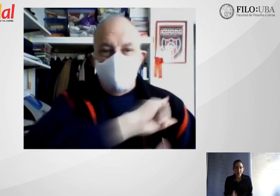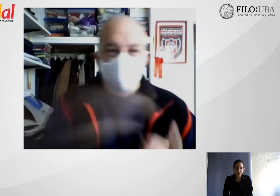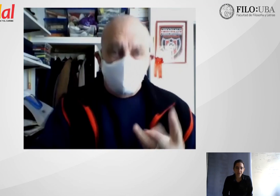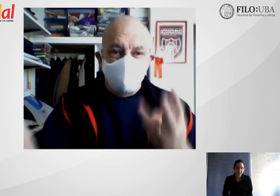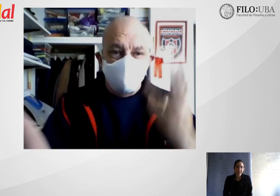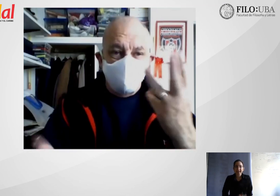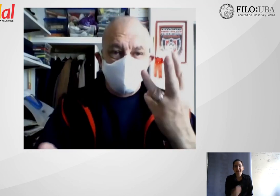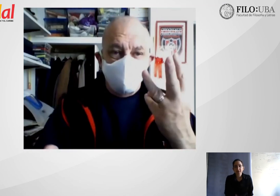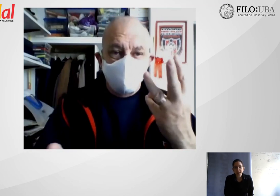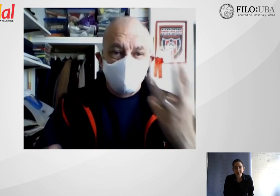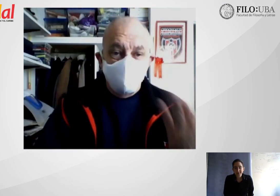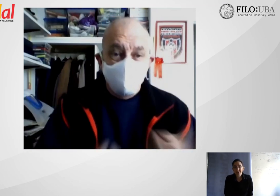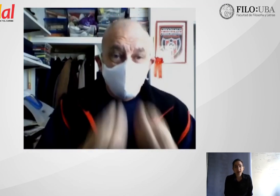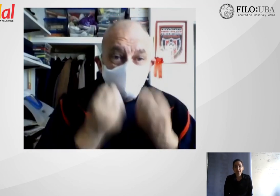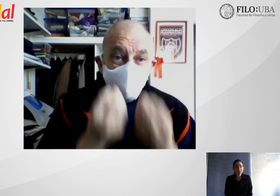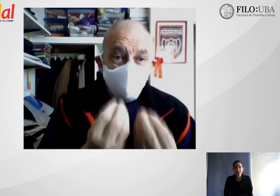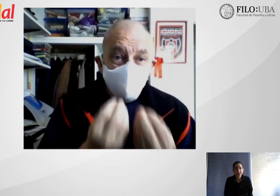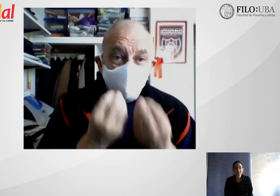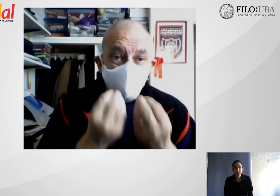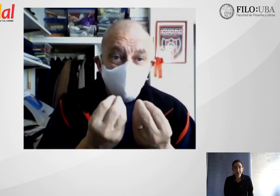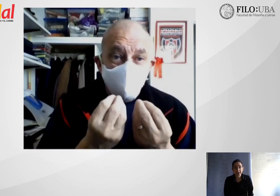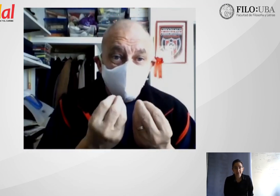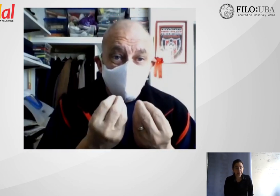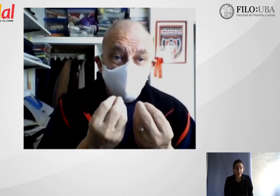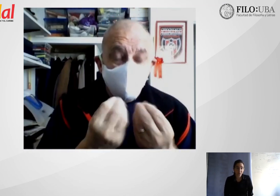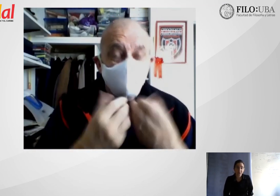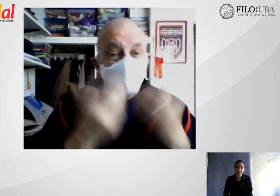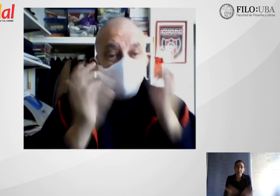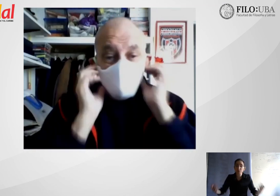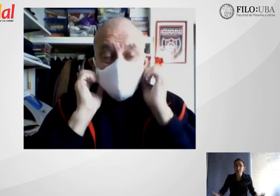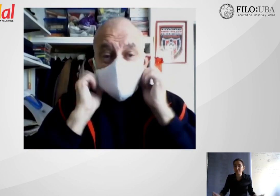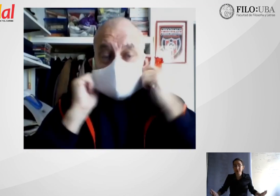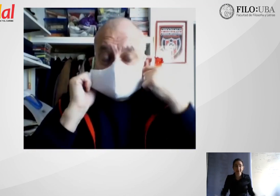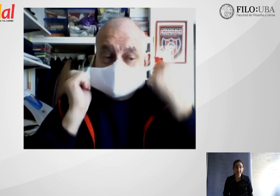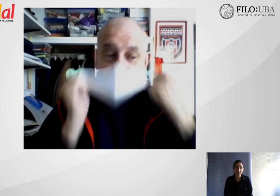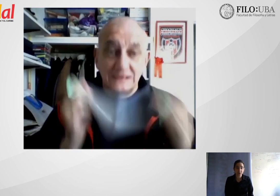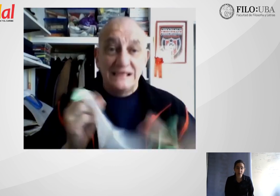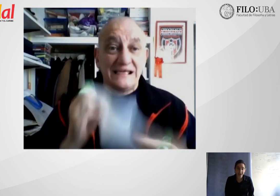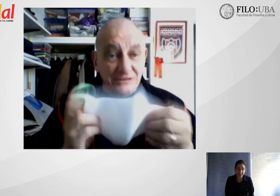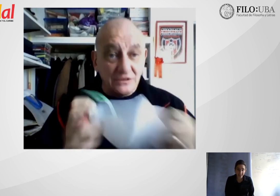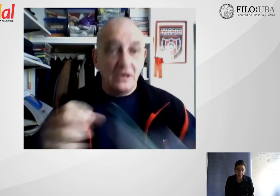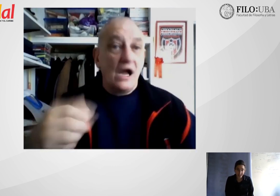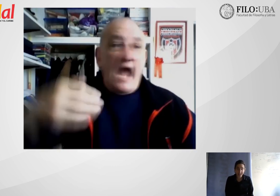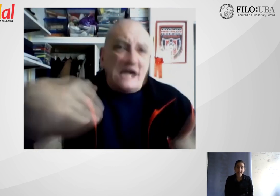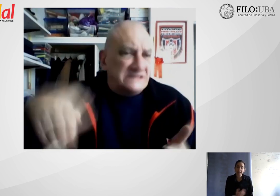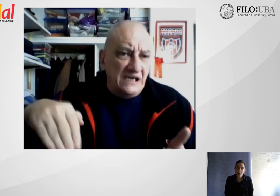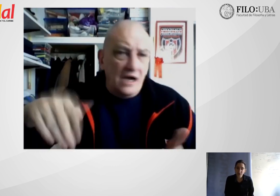Por ejemplo, escribir. Hay personas solas que no saben escribir, que no, y tampoco uno puede andar escribiendo por la calle.